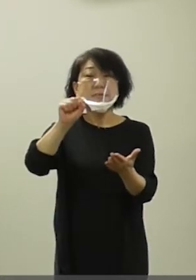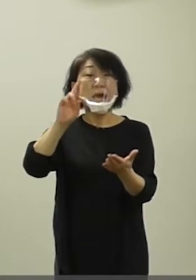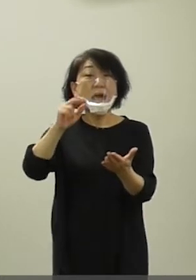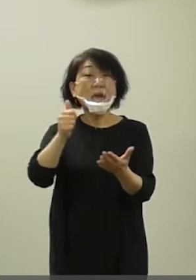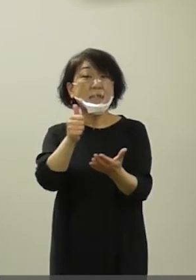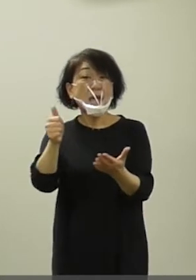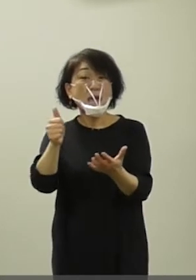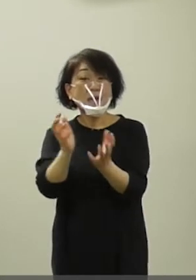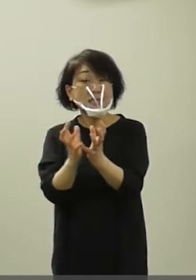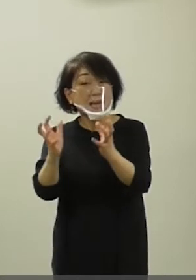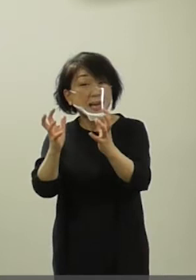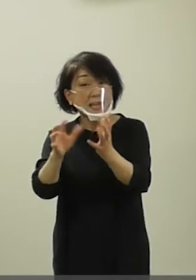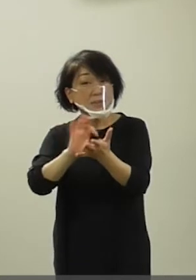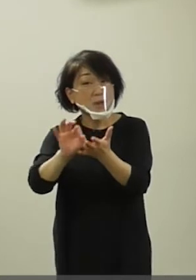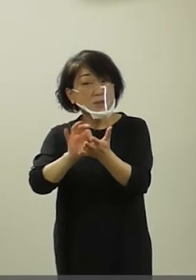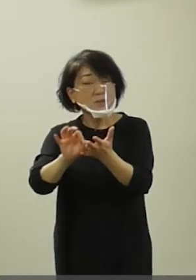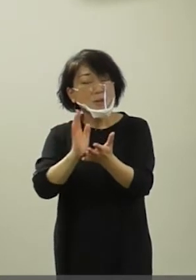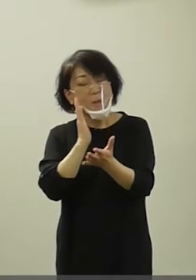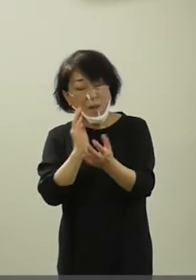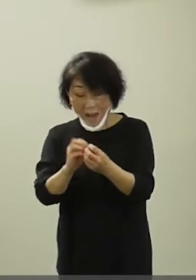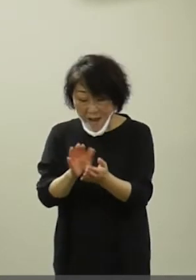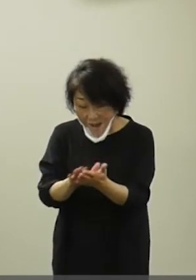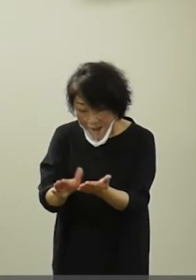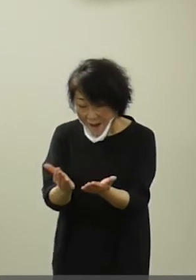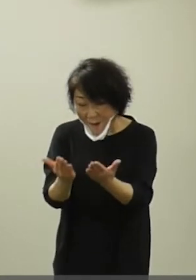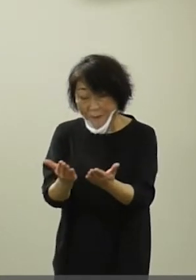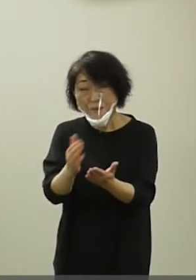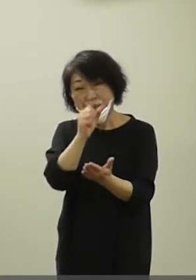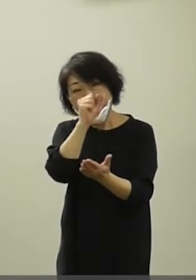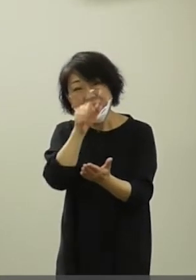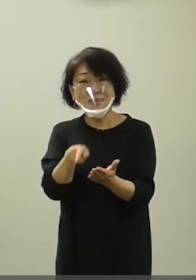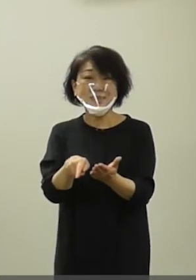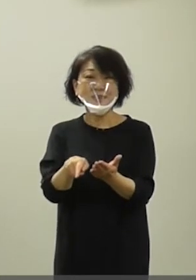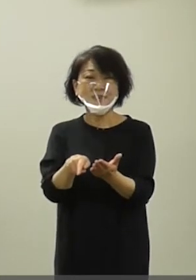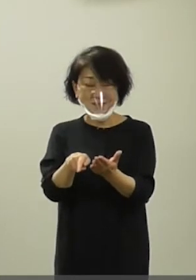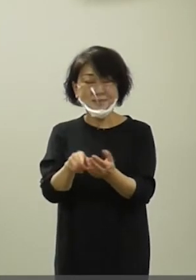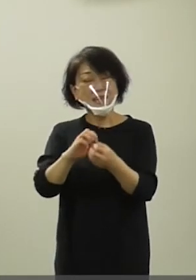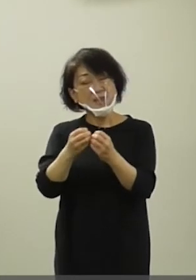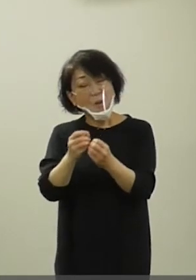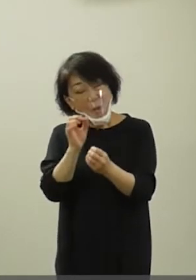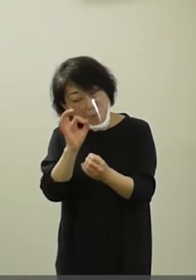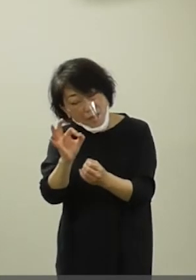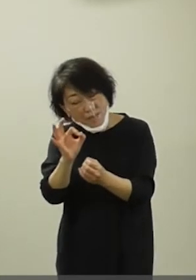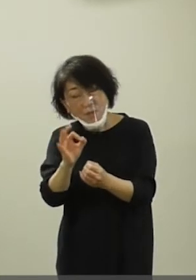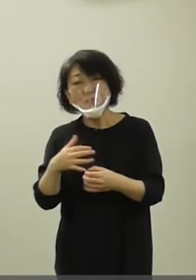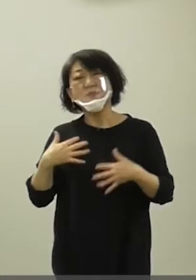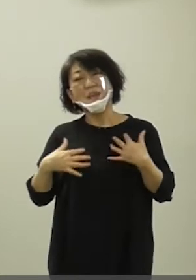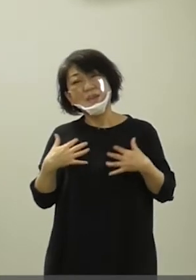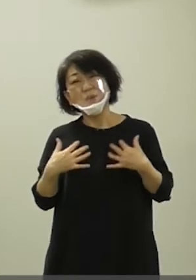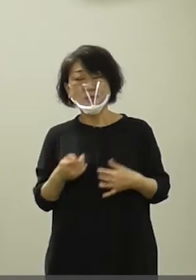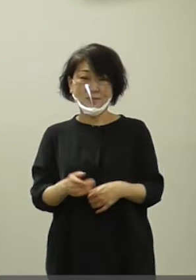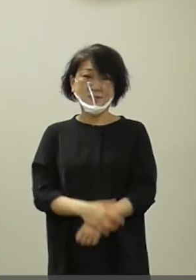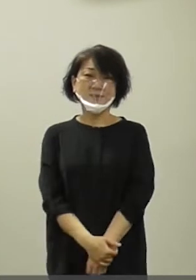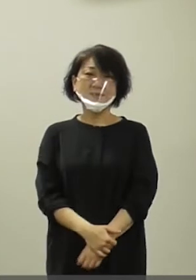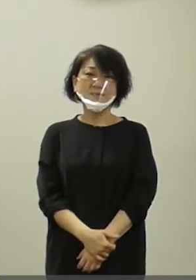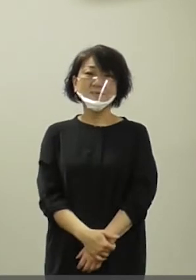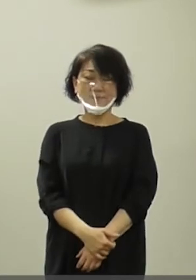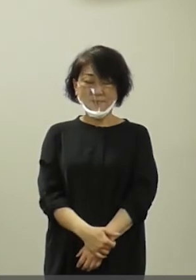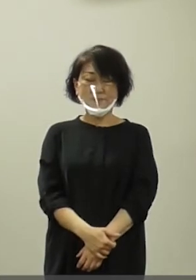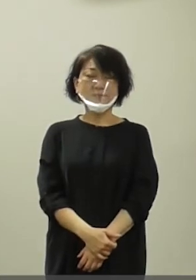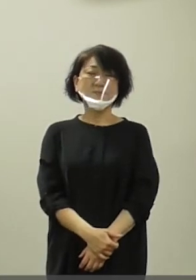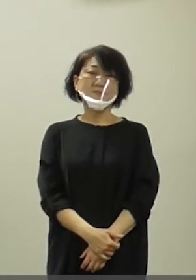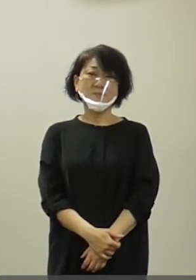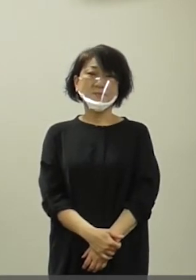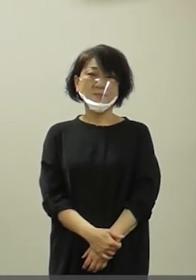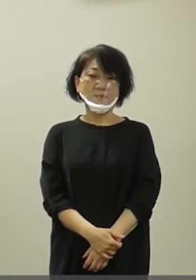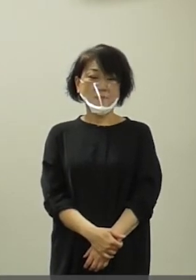桜色が残るということでバラエティんございましていろいその特徴伊勝町秒していただければ